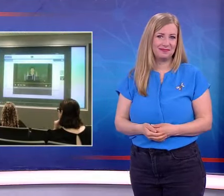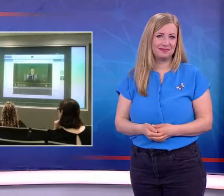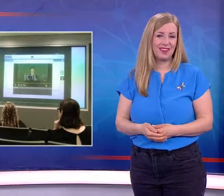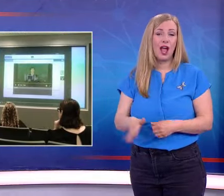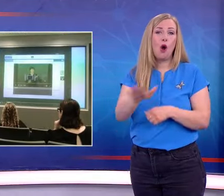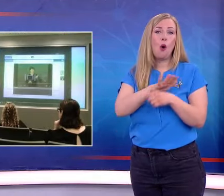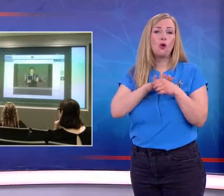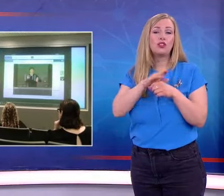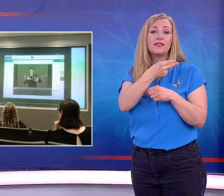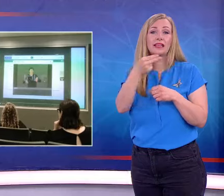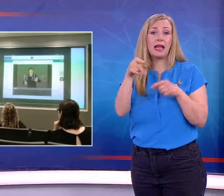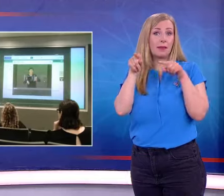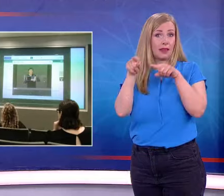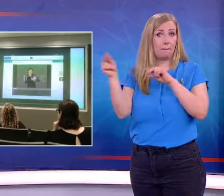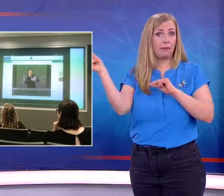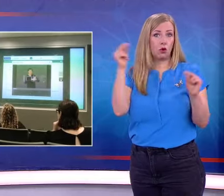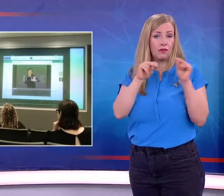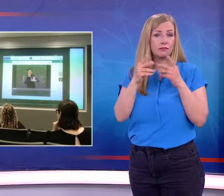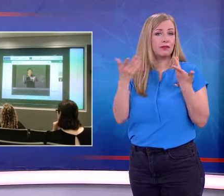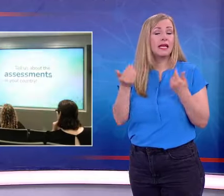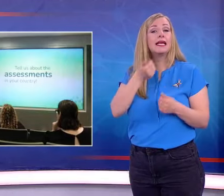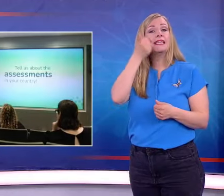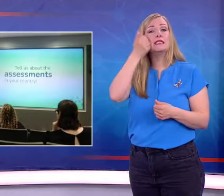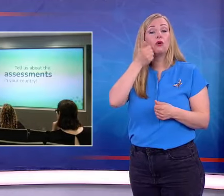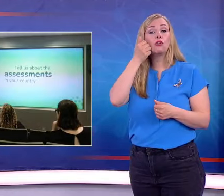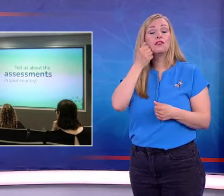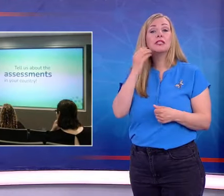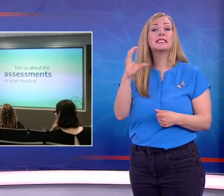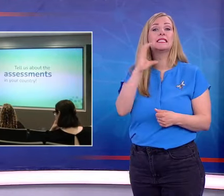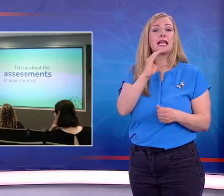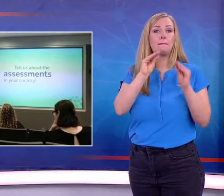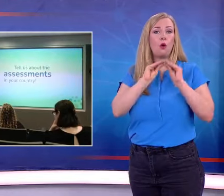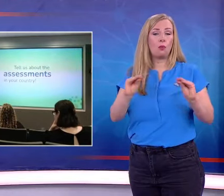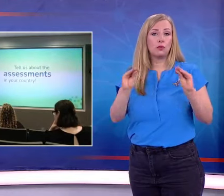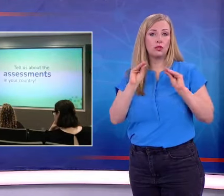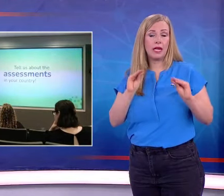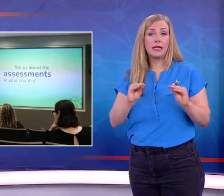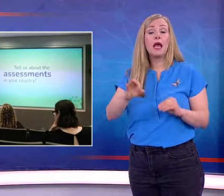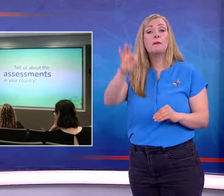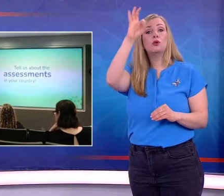Основна тема на конференцията е приложението на STEM обучение при ученици с увреден слух.